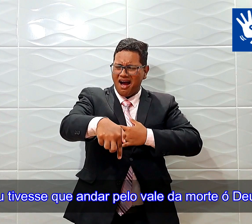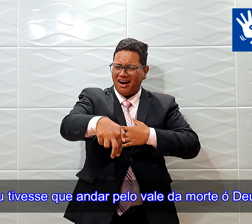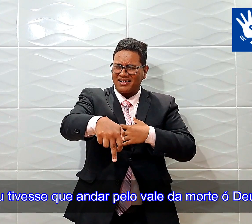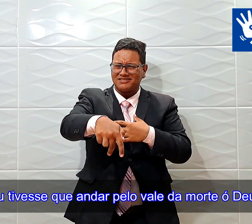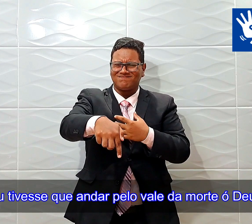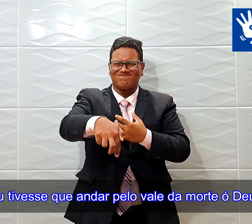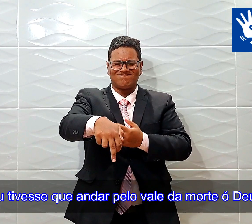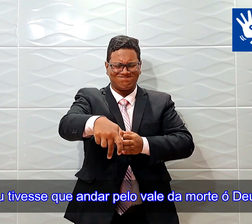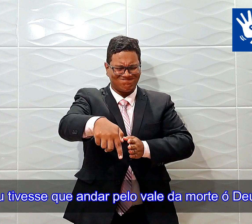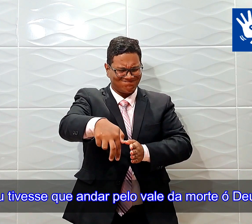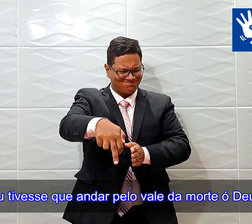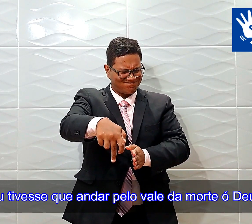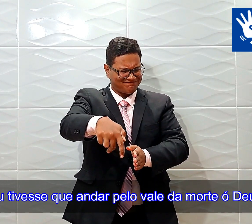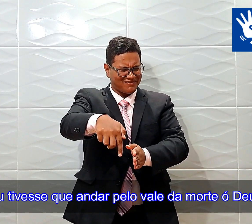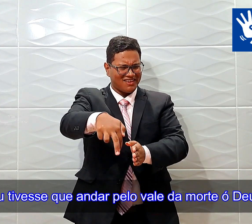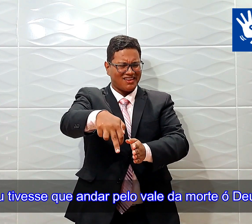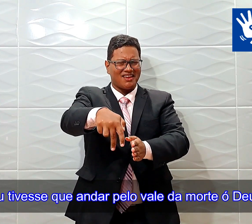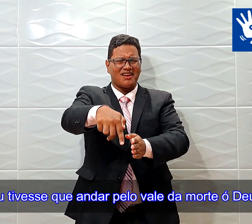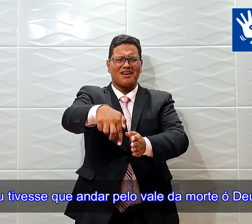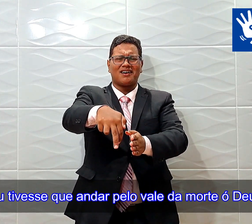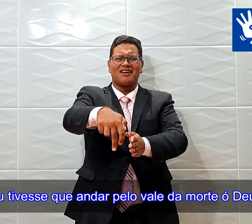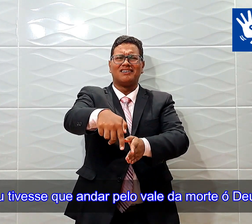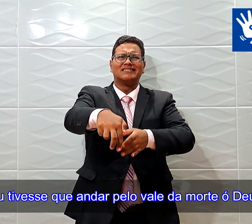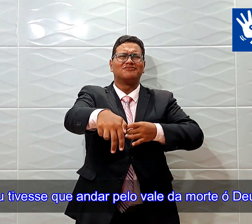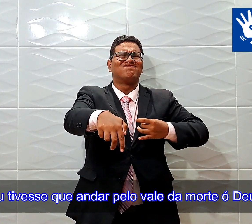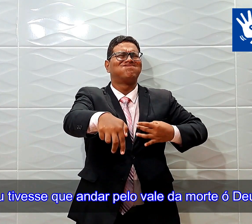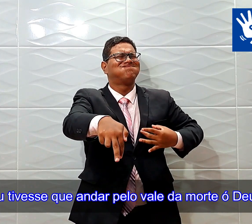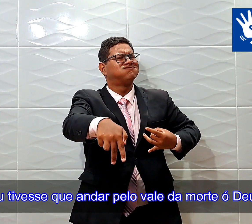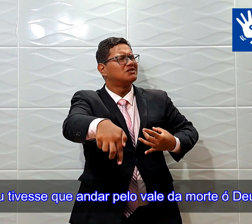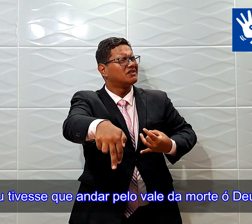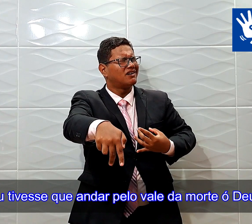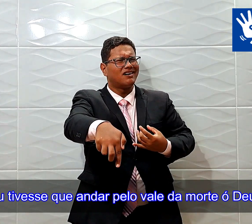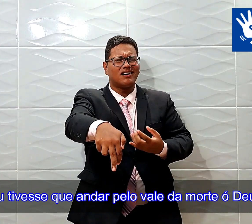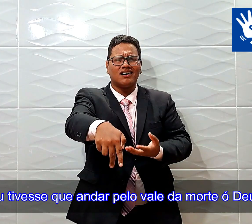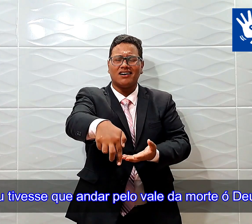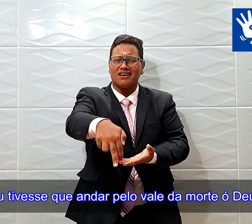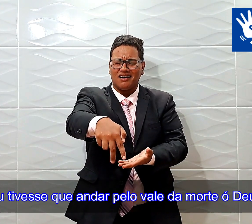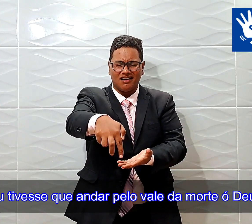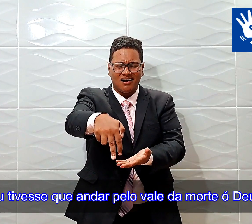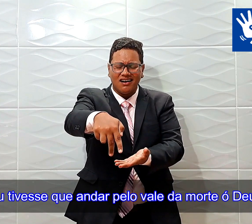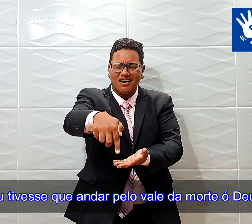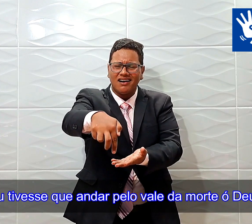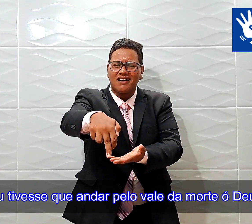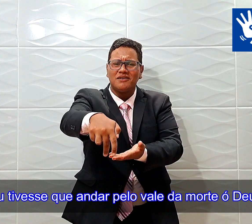pelo vale da morte, ó Deus,